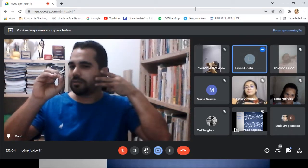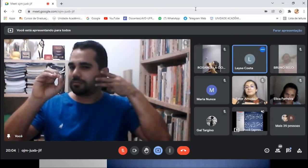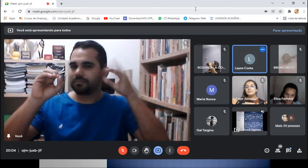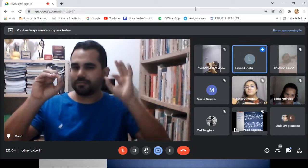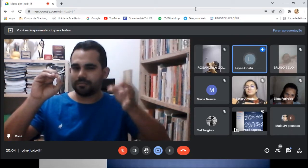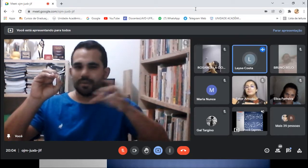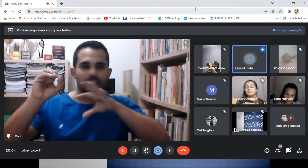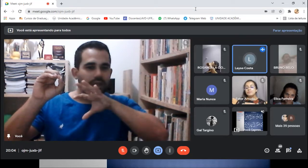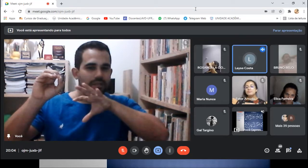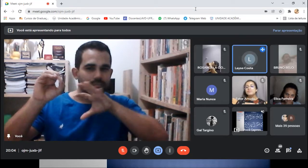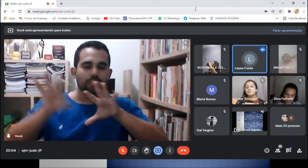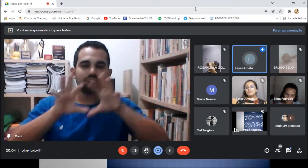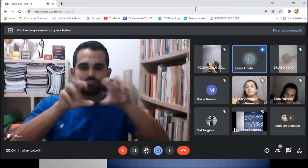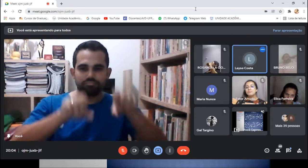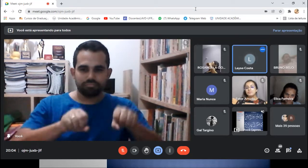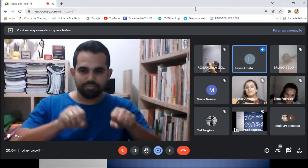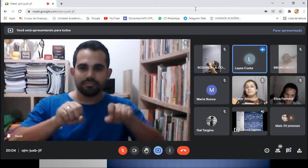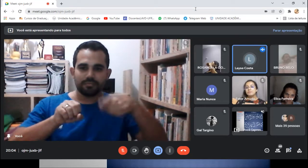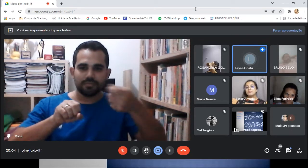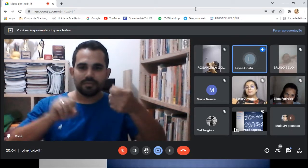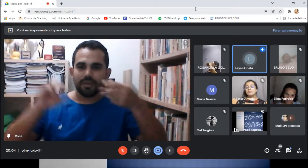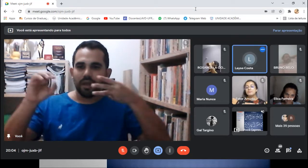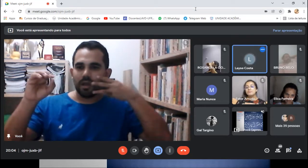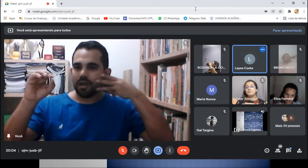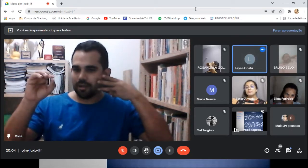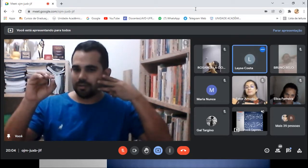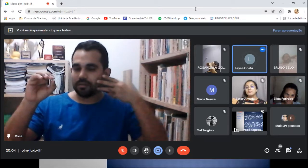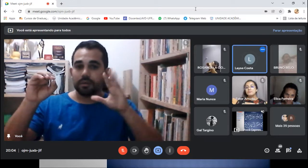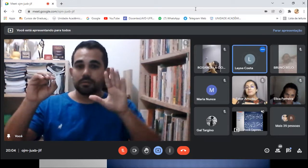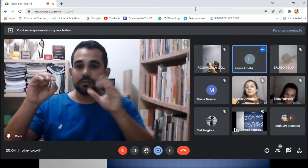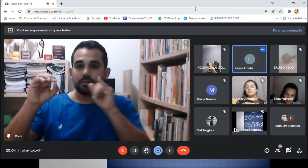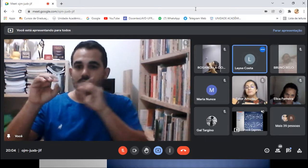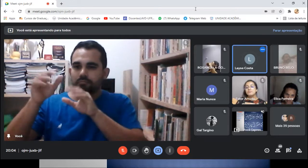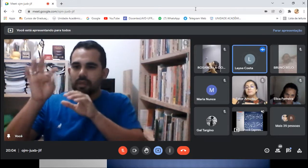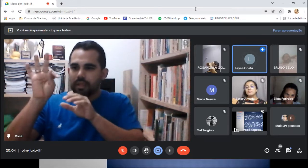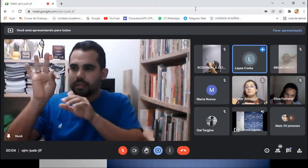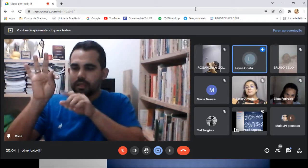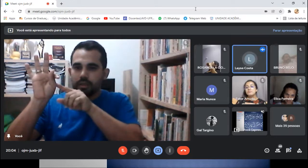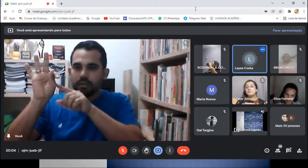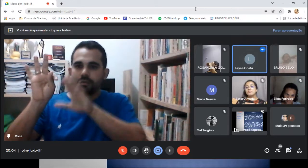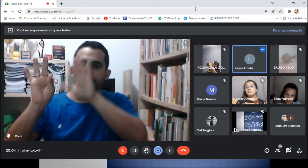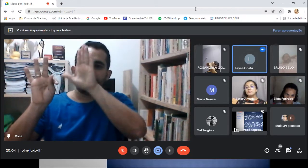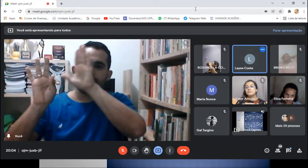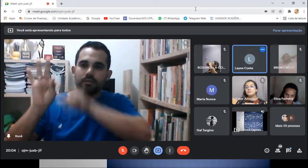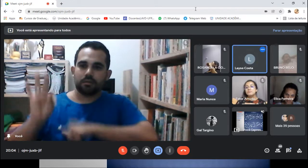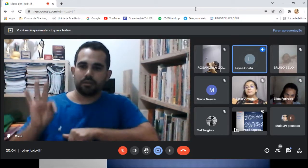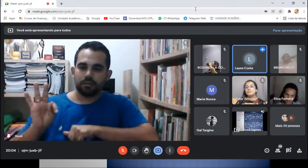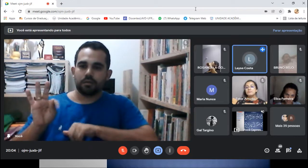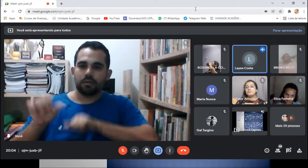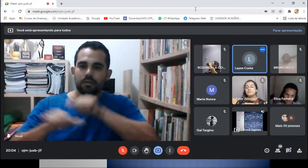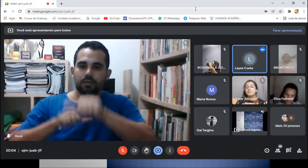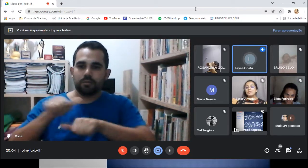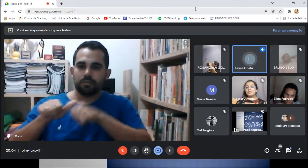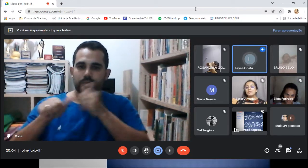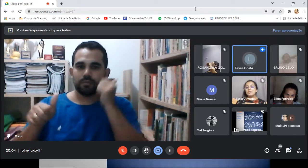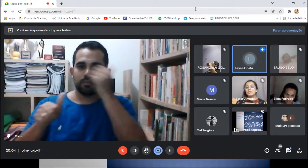Por exemplo, gato, certo? O animal. O animal. Temos o T, se a gente tira